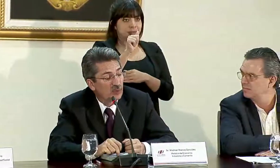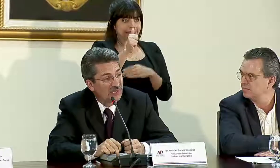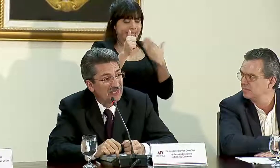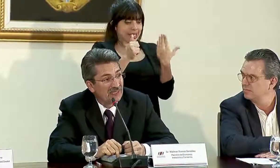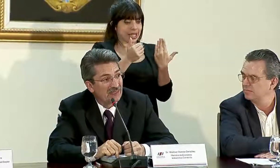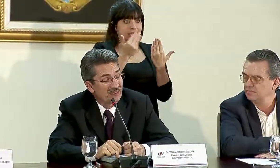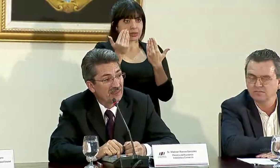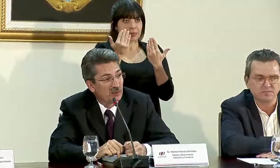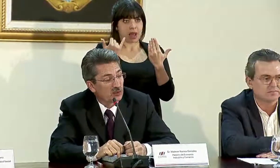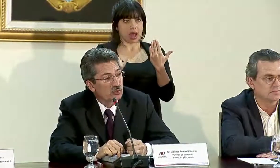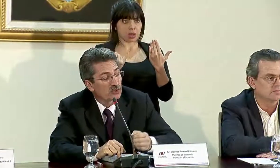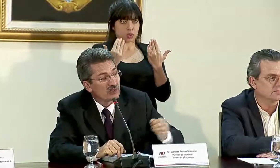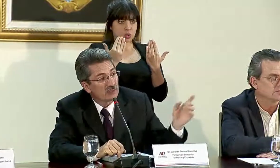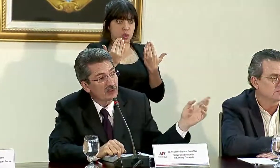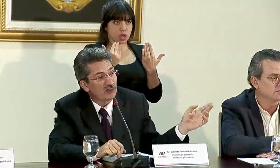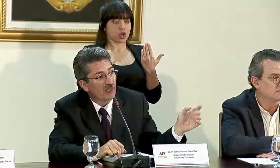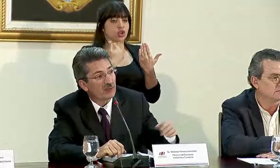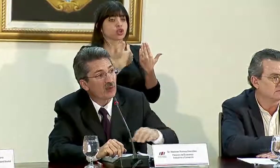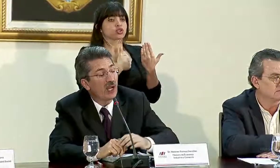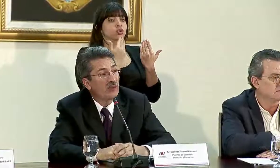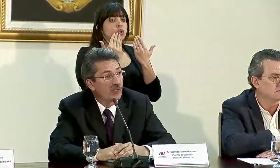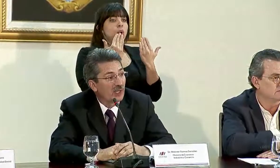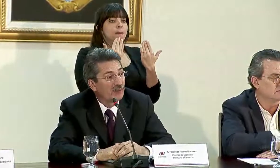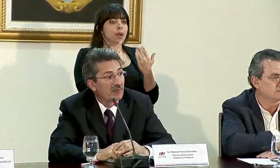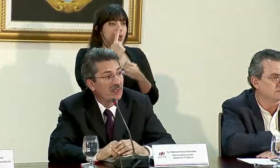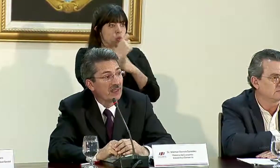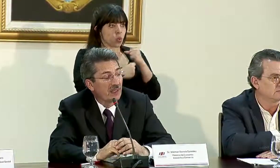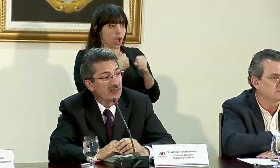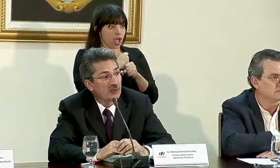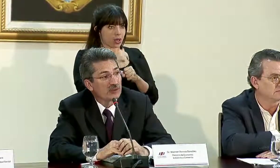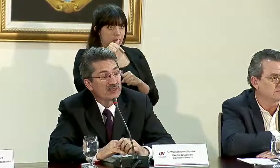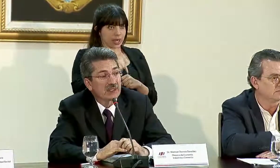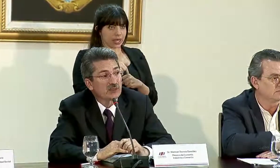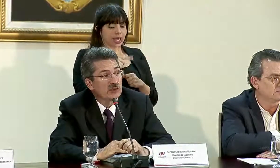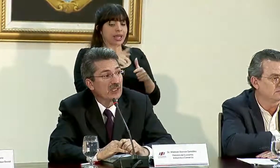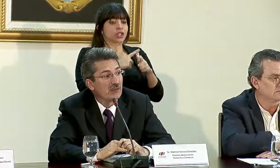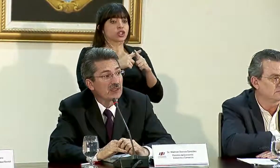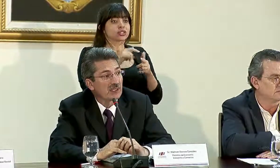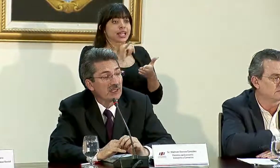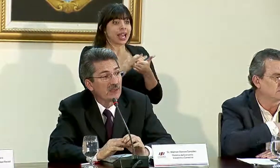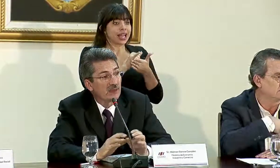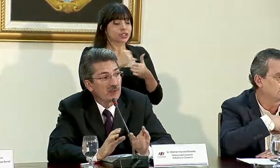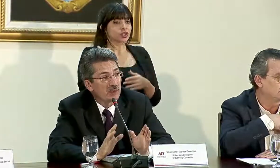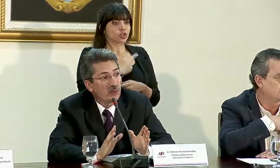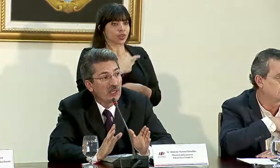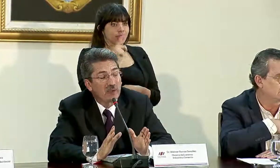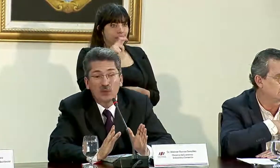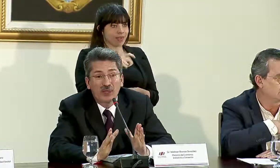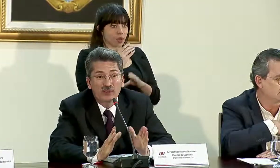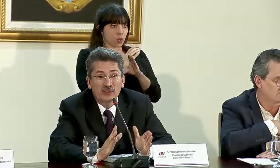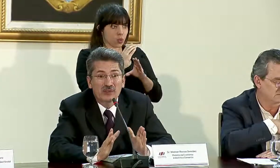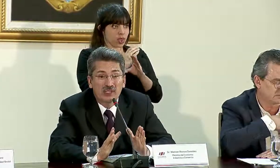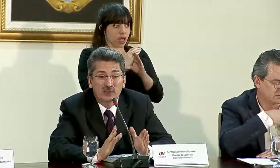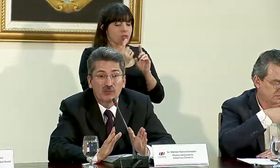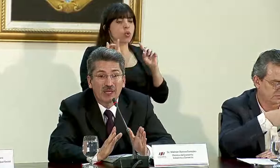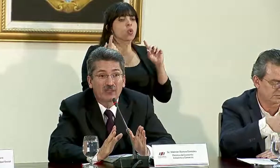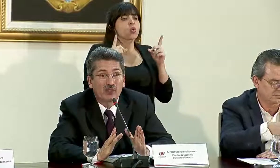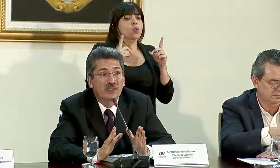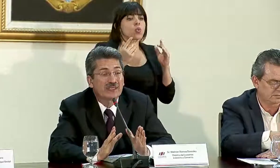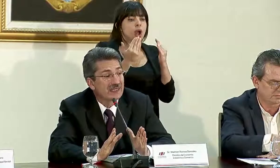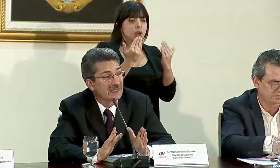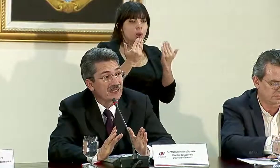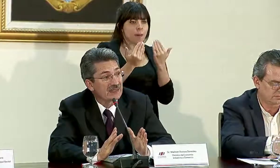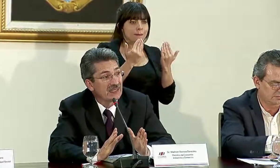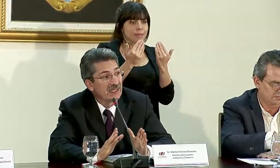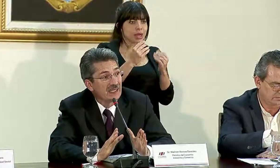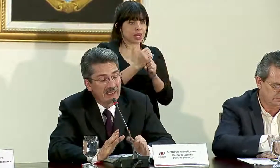con la actualidad. Nosotros estamos comparando un año acá. Entonces, en eso tenemos que tener cuidado cuáles son las